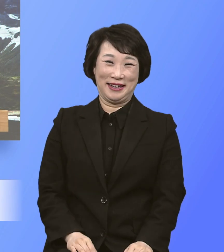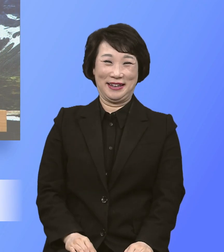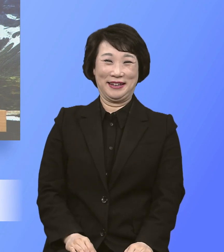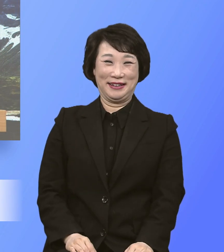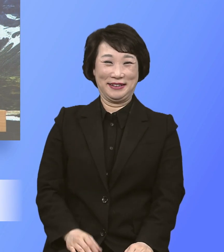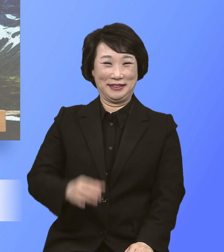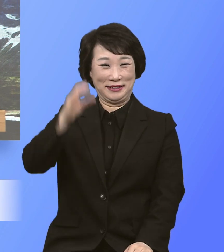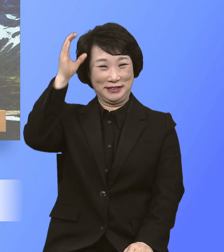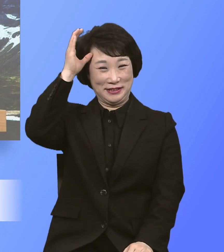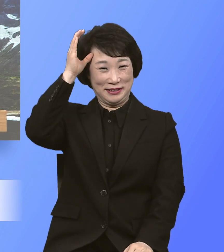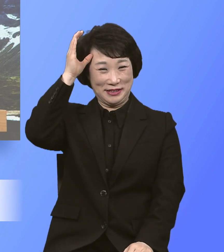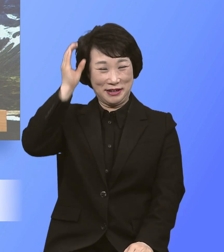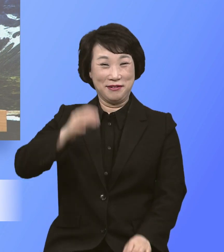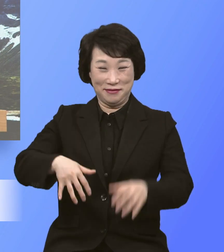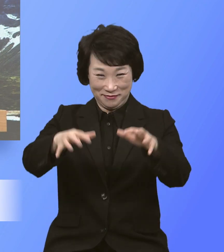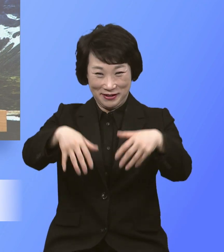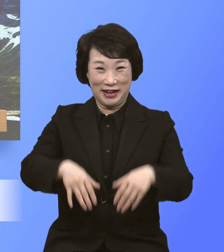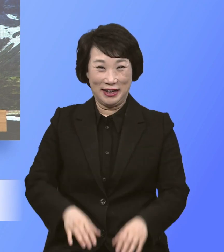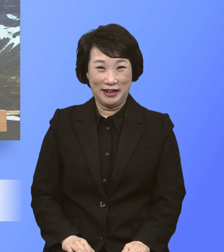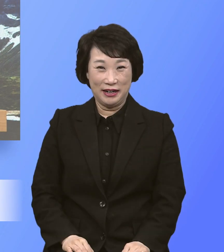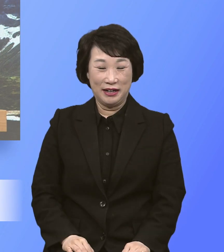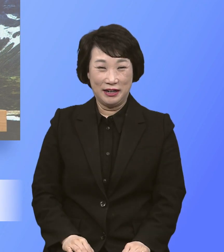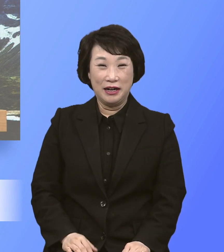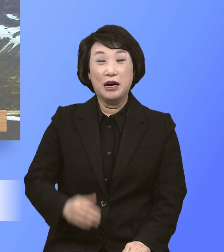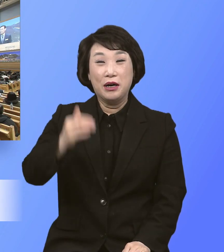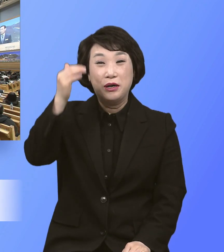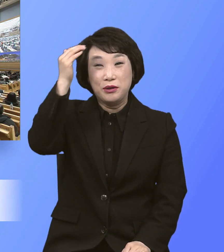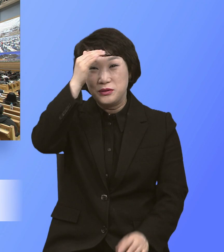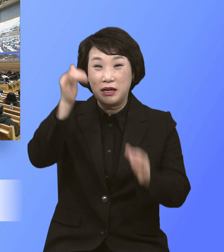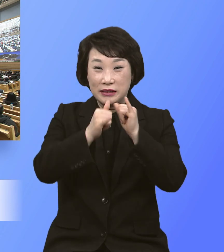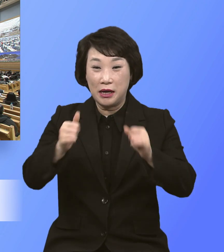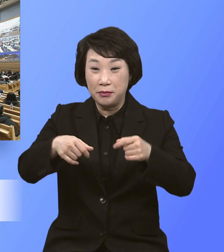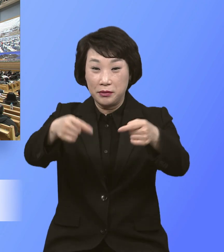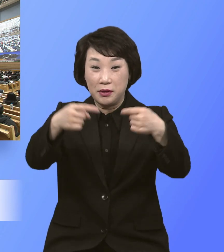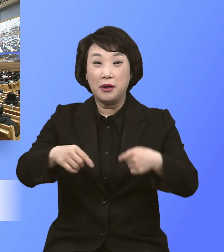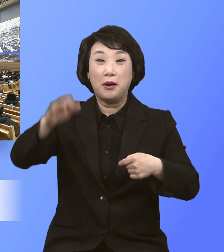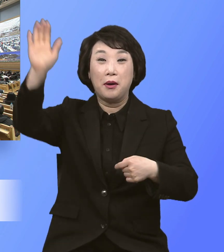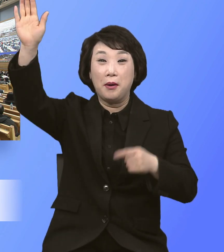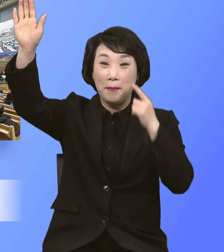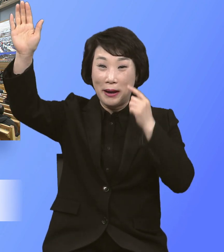상영하려고 합니다. 구경할 사람 손 들어보세요.